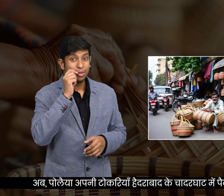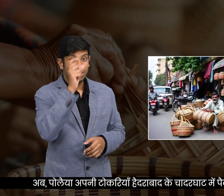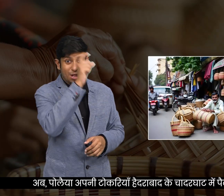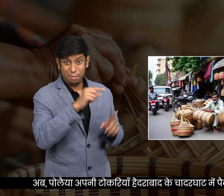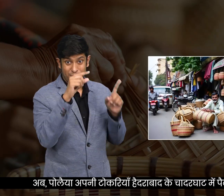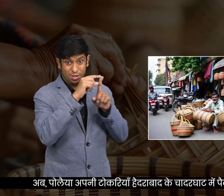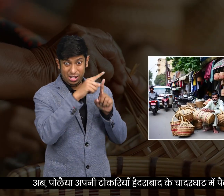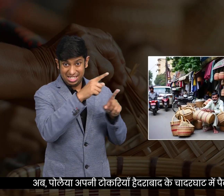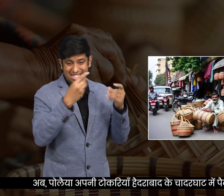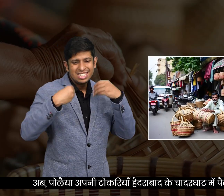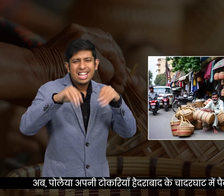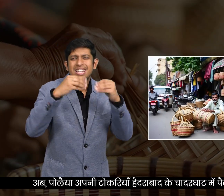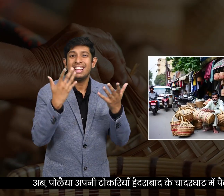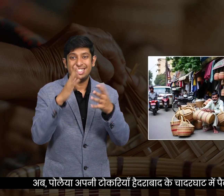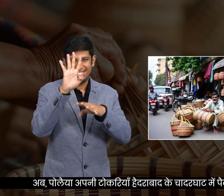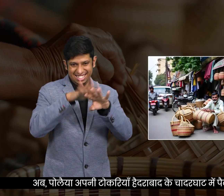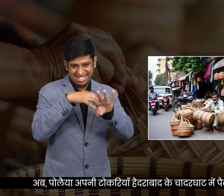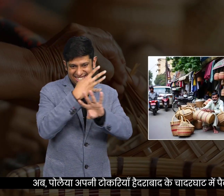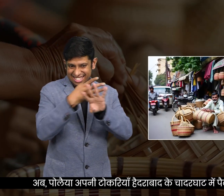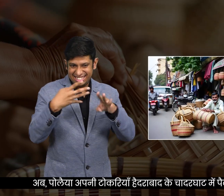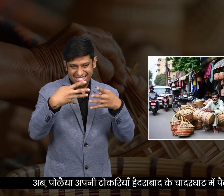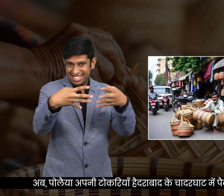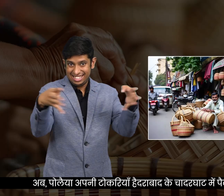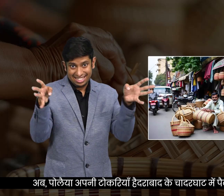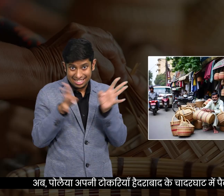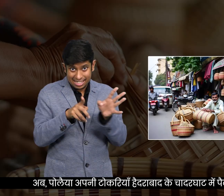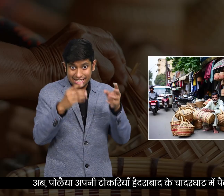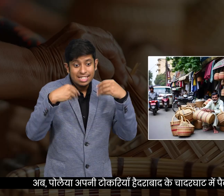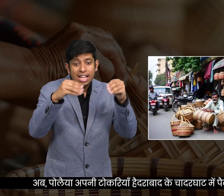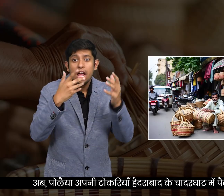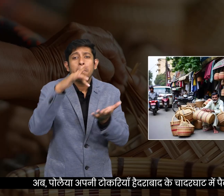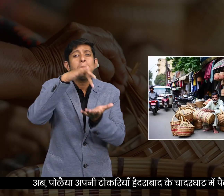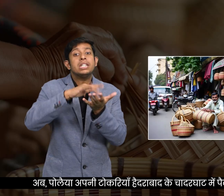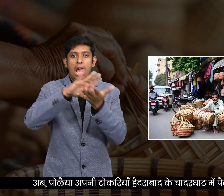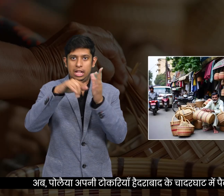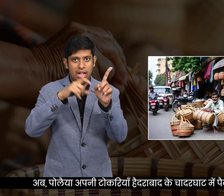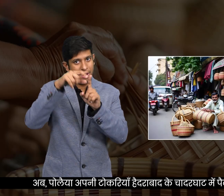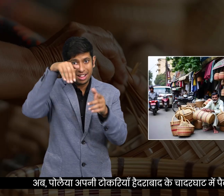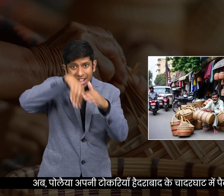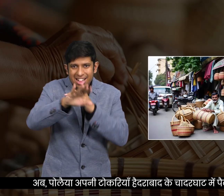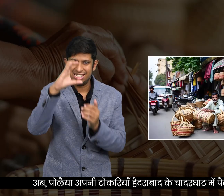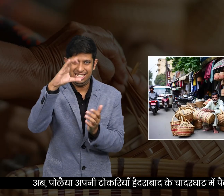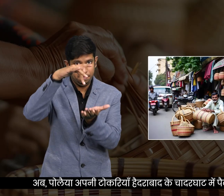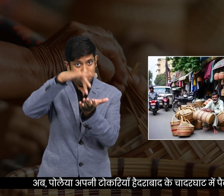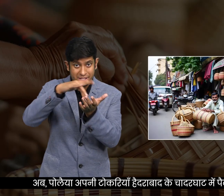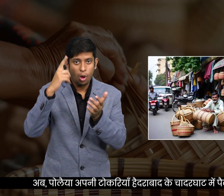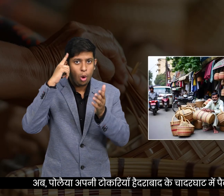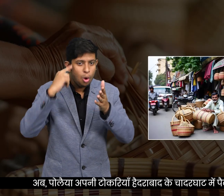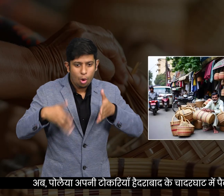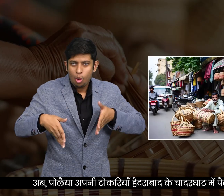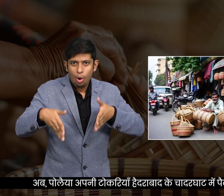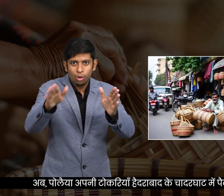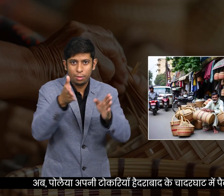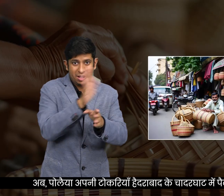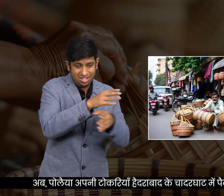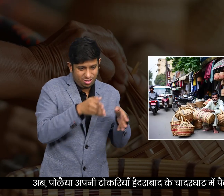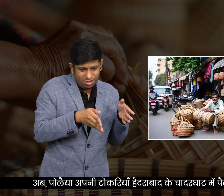अब पुलैया अपनी टोकरियां हैदराबाद के चादर घाट में पैदल पथ पर बेचता है।